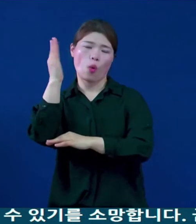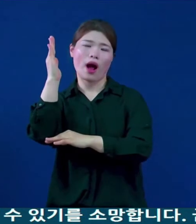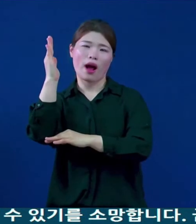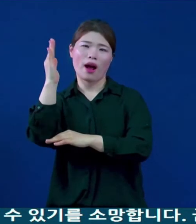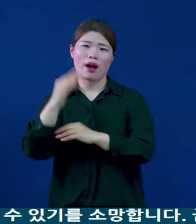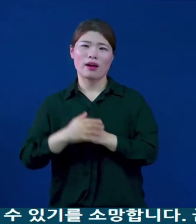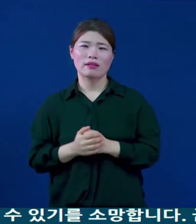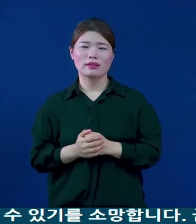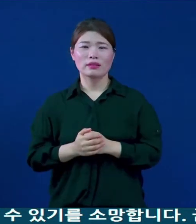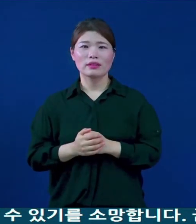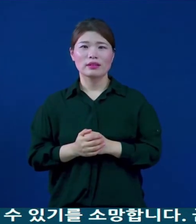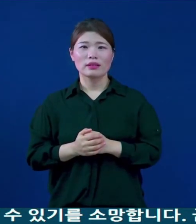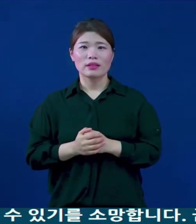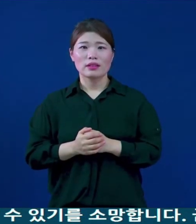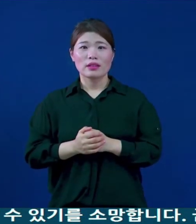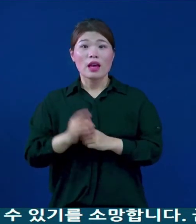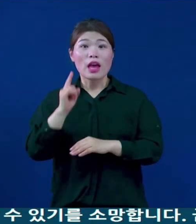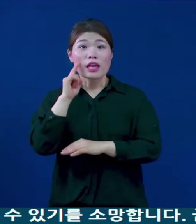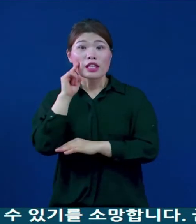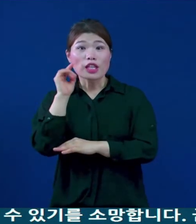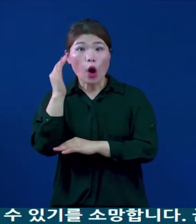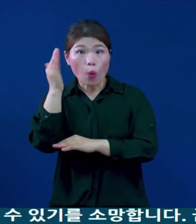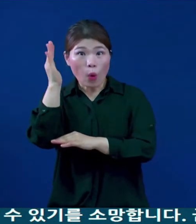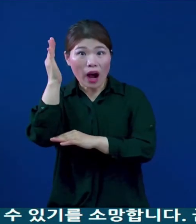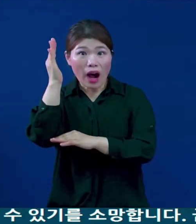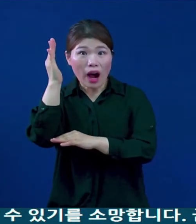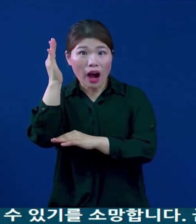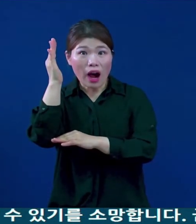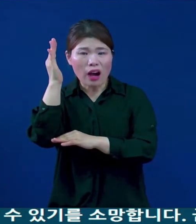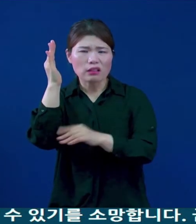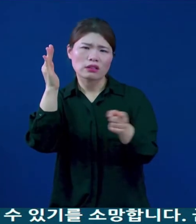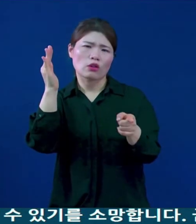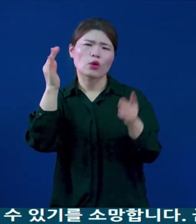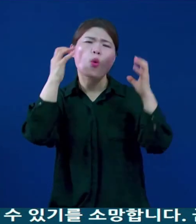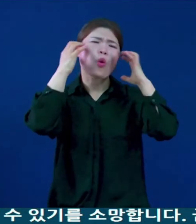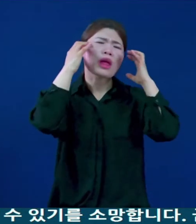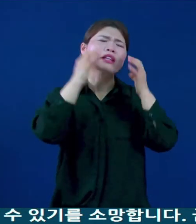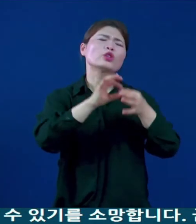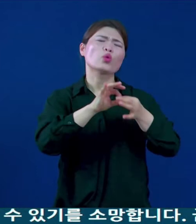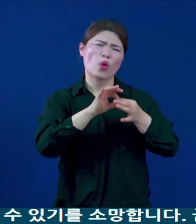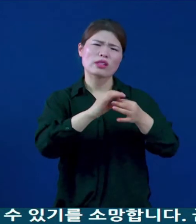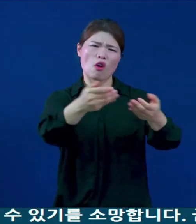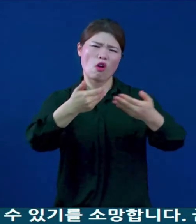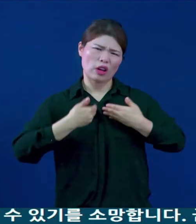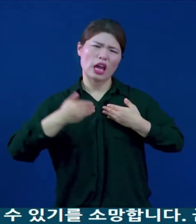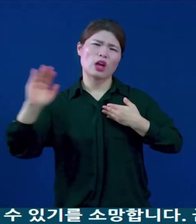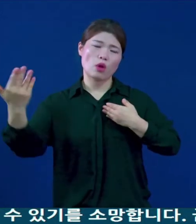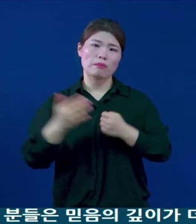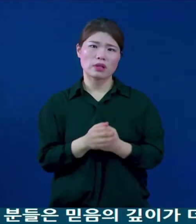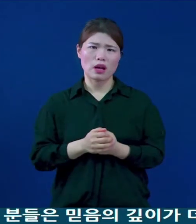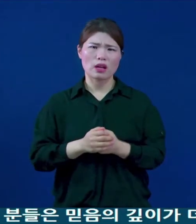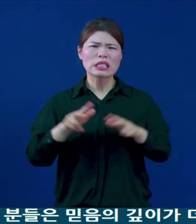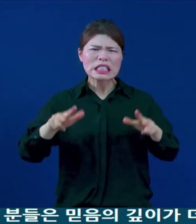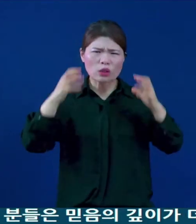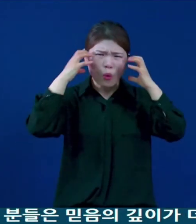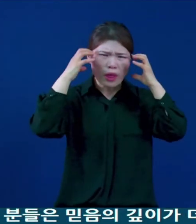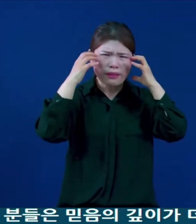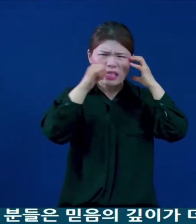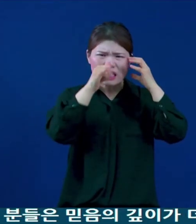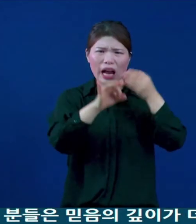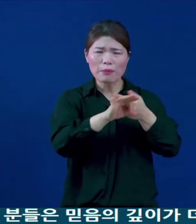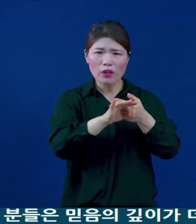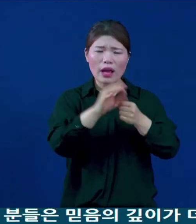아니, 영광은 고난을 통해서 얻어지는 겁니다. 혹 우리의 고난이 있다면 그 고난을 통해서